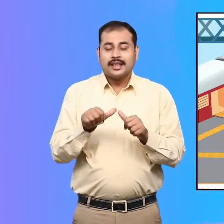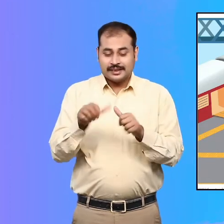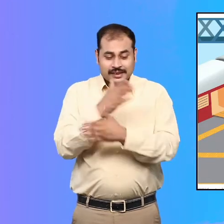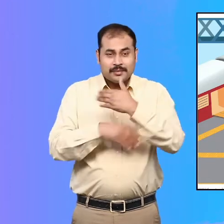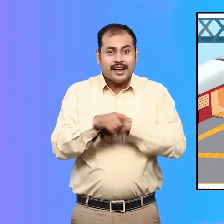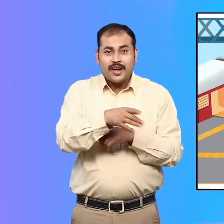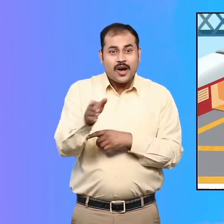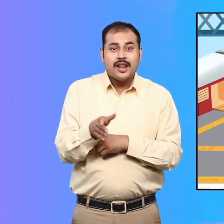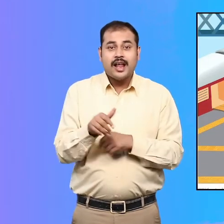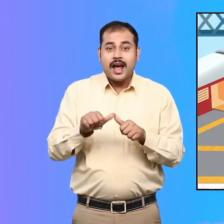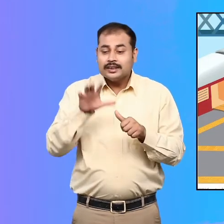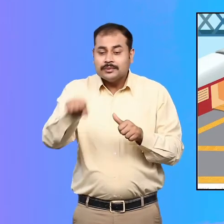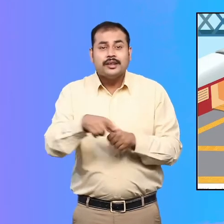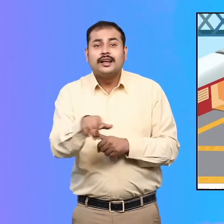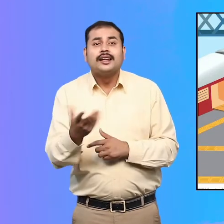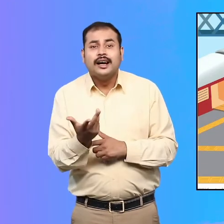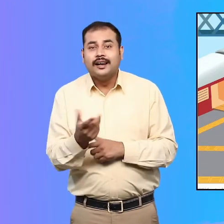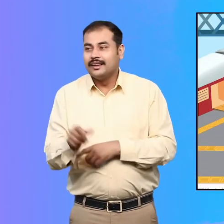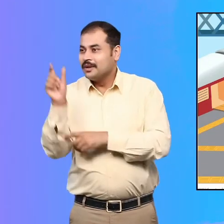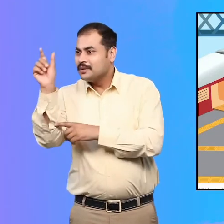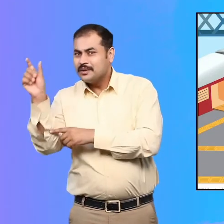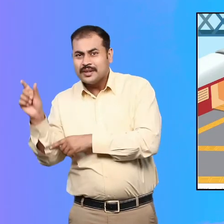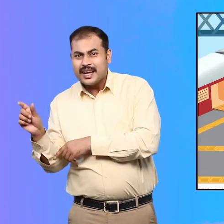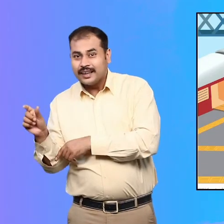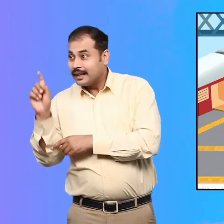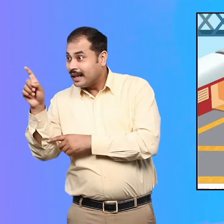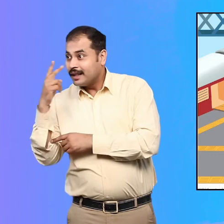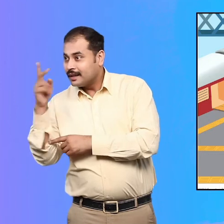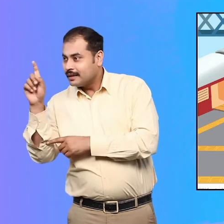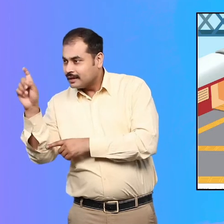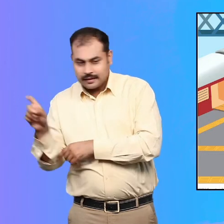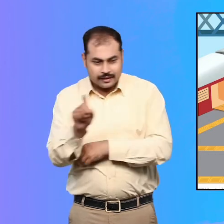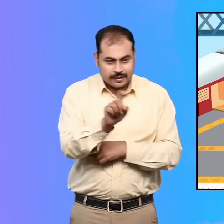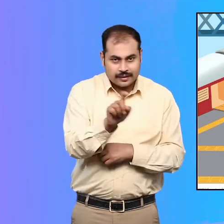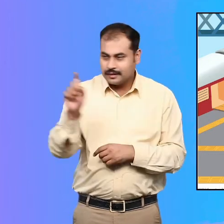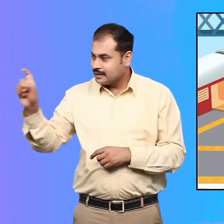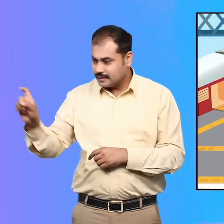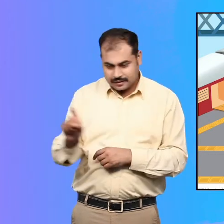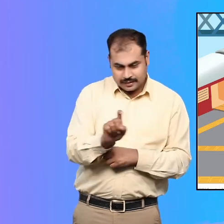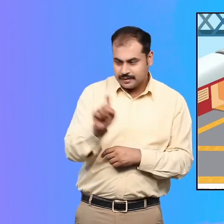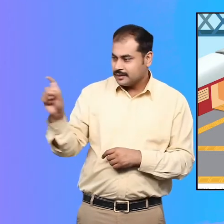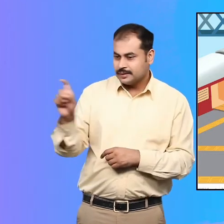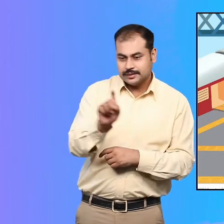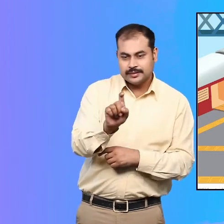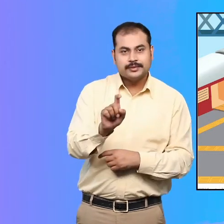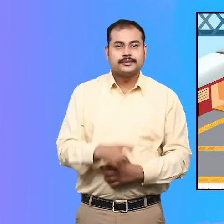सुलभ बनाने के लिए उनके सभी स्थानों पर विभिन्न एक्सिसिबिलिटी फीचर को खींचें और